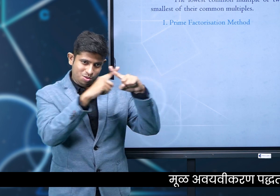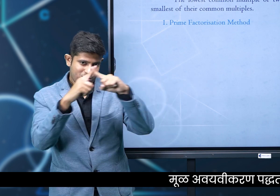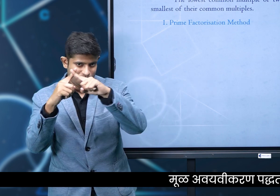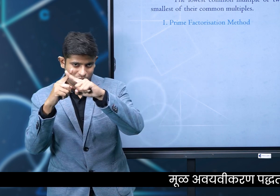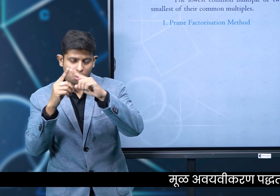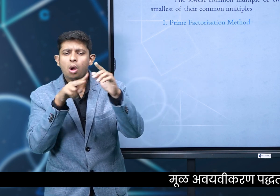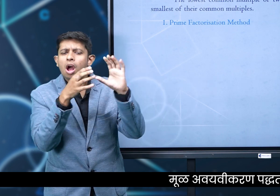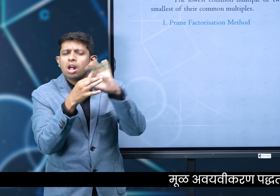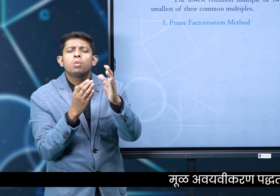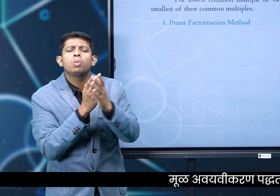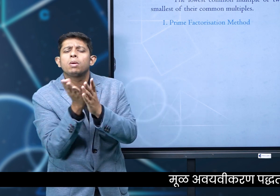पद्धत.